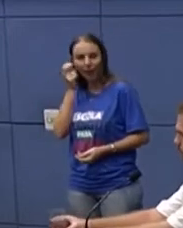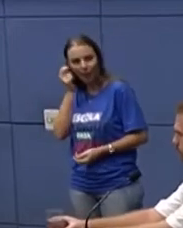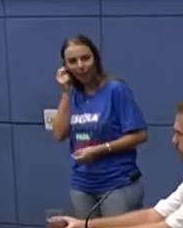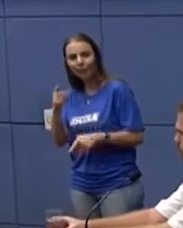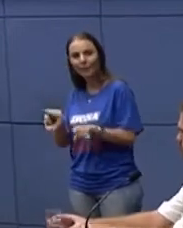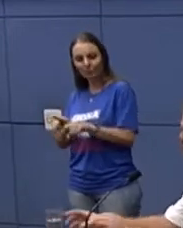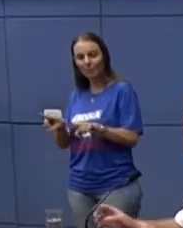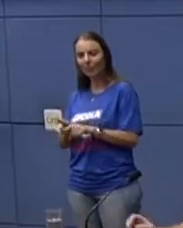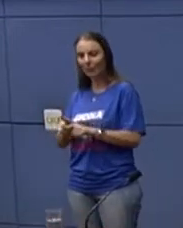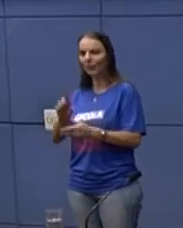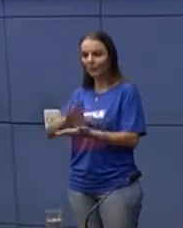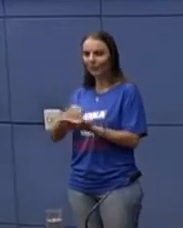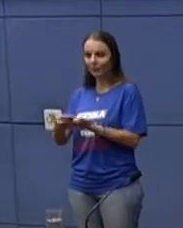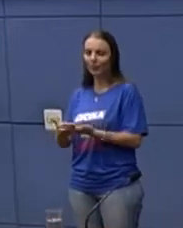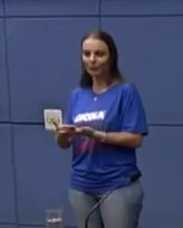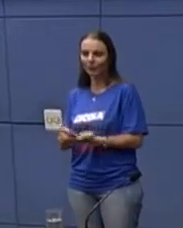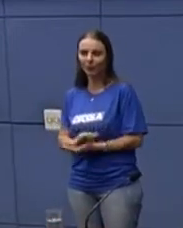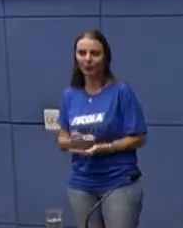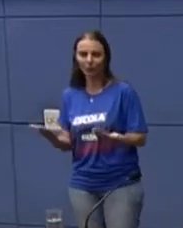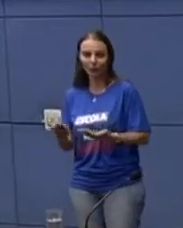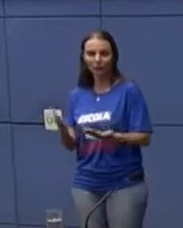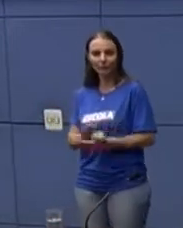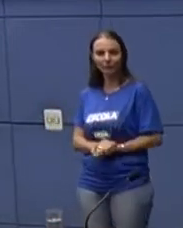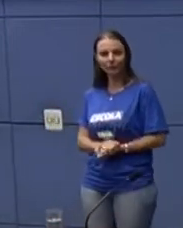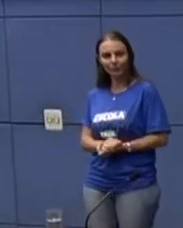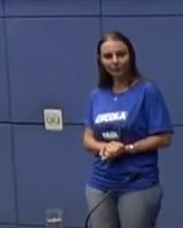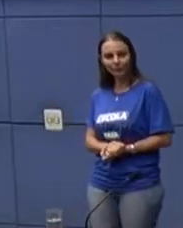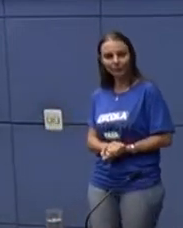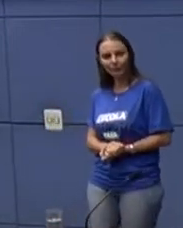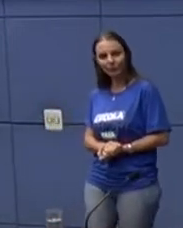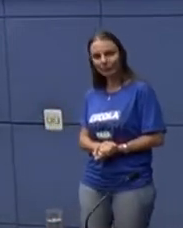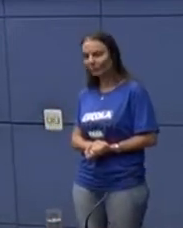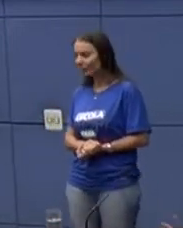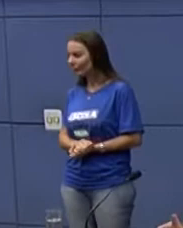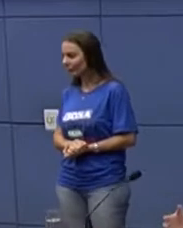também é quem está nos ajudando ali agora.